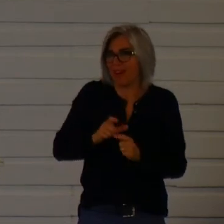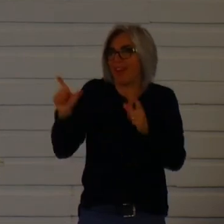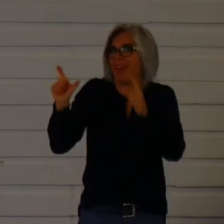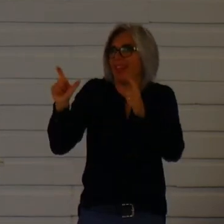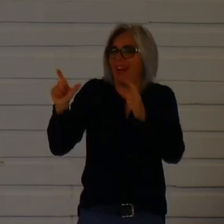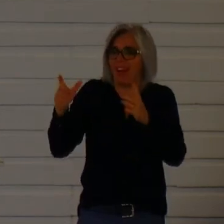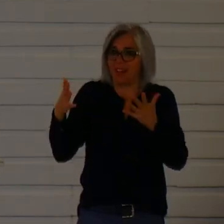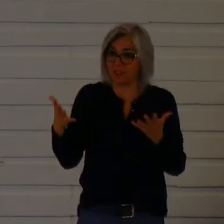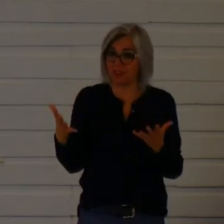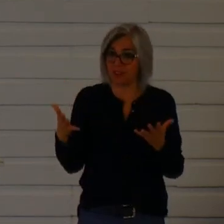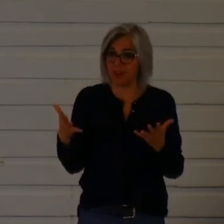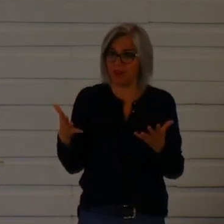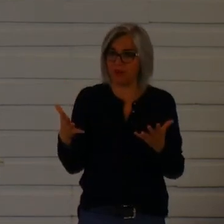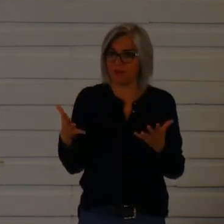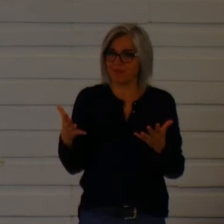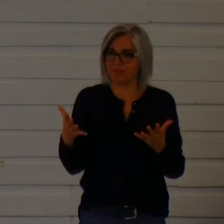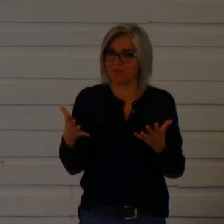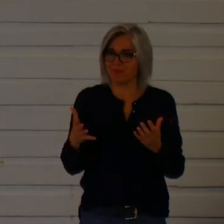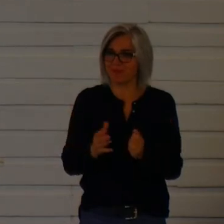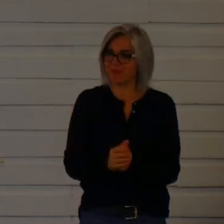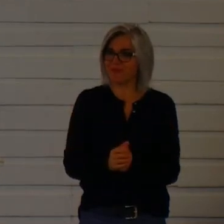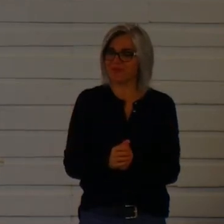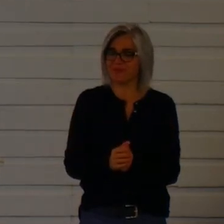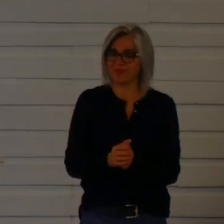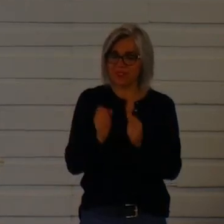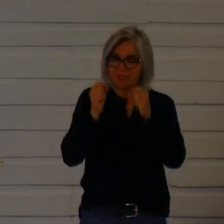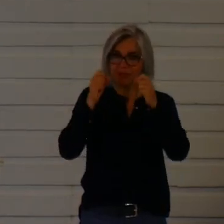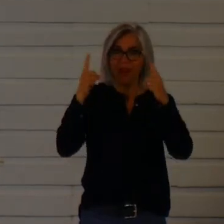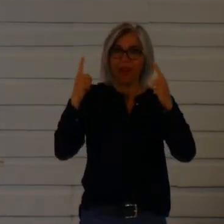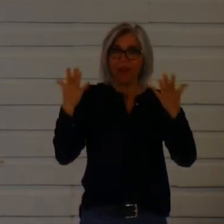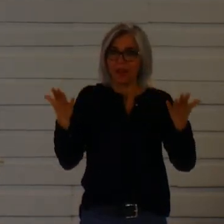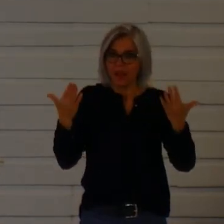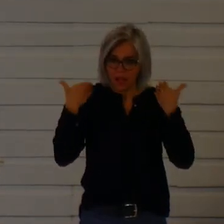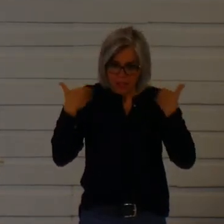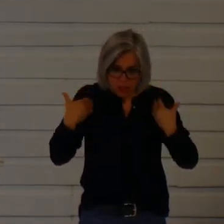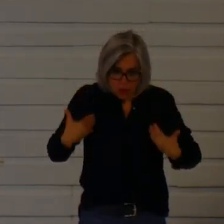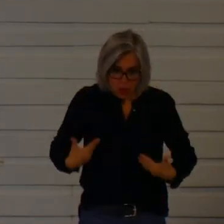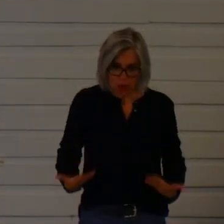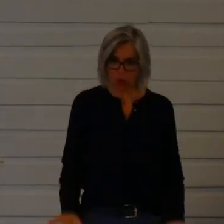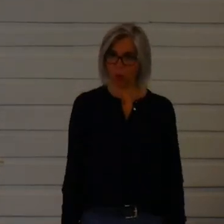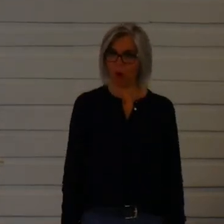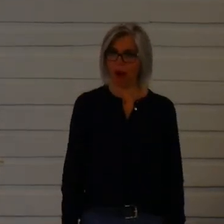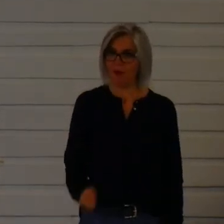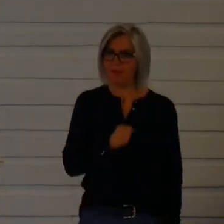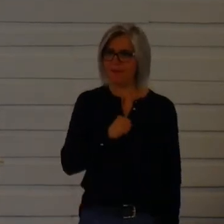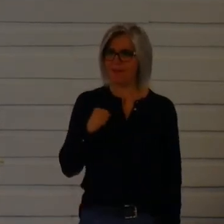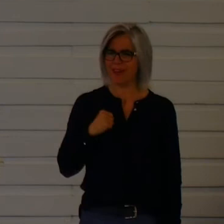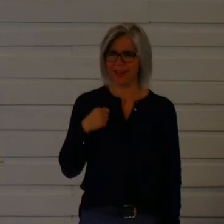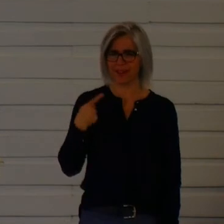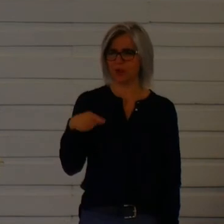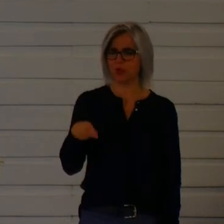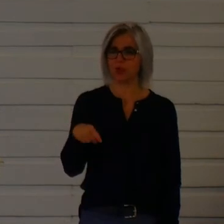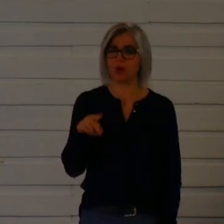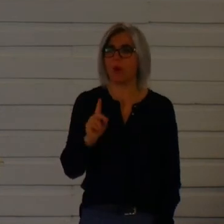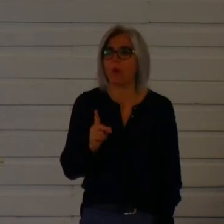In cielo, è vero o non è vero? Ma bisogna passare per certe tempeste. Difatti Isaia dice, quando passerai